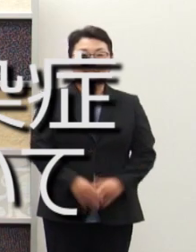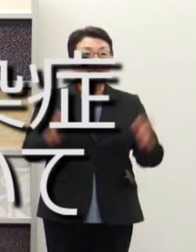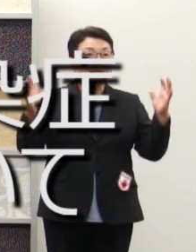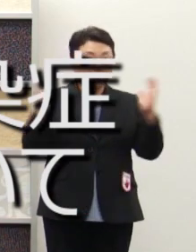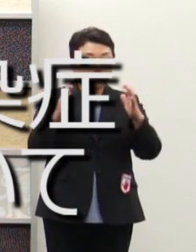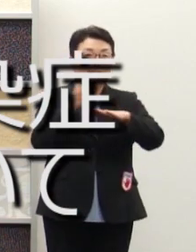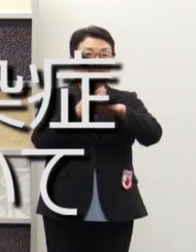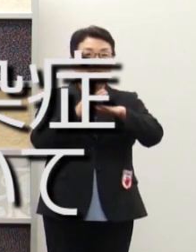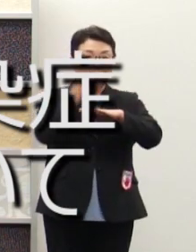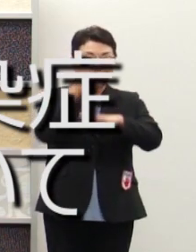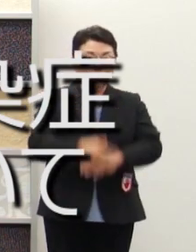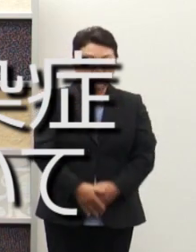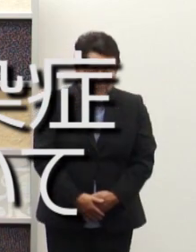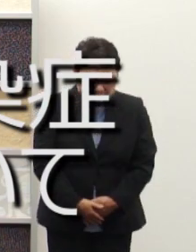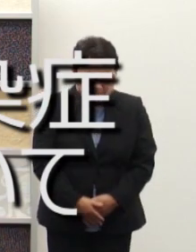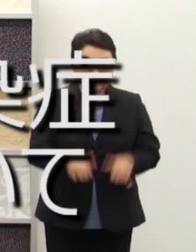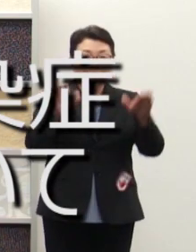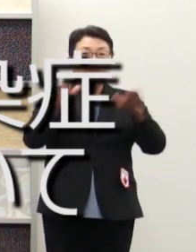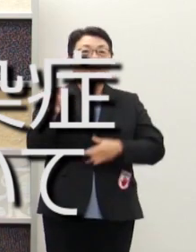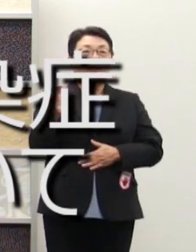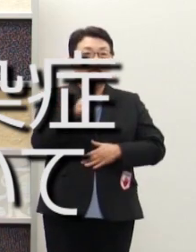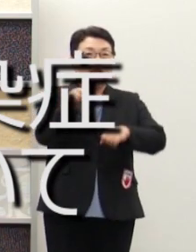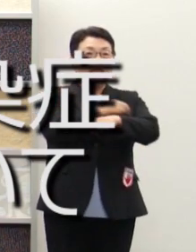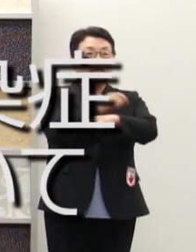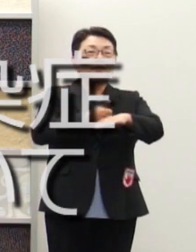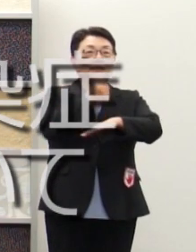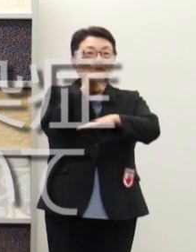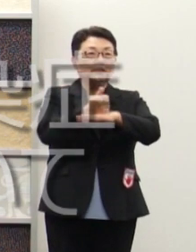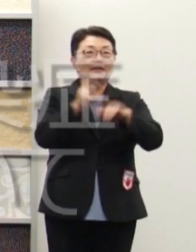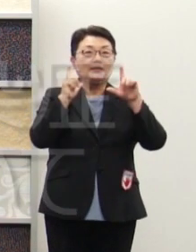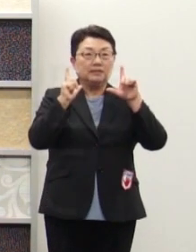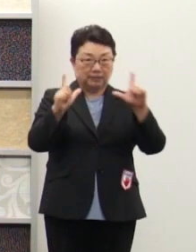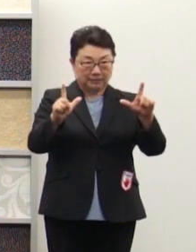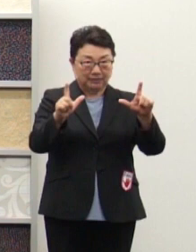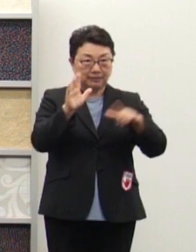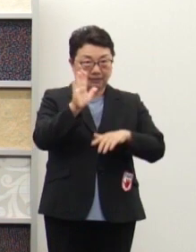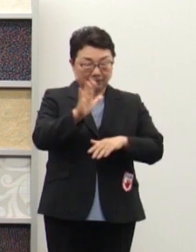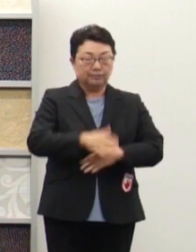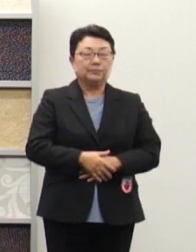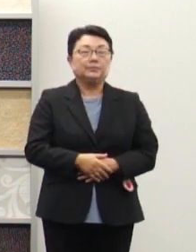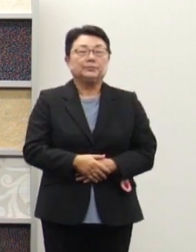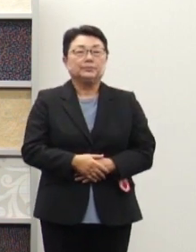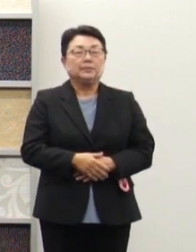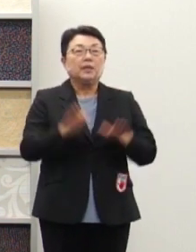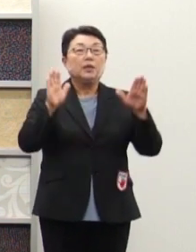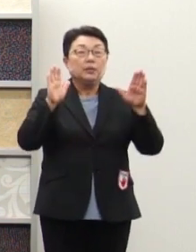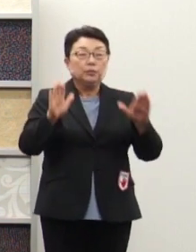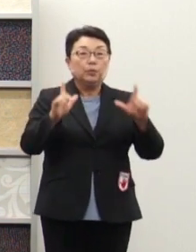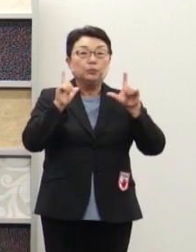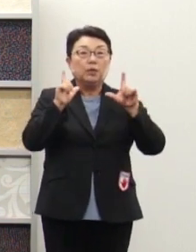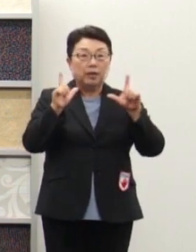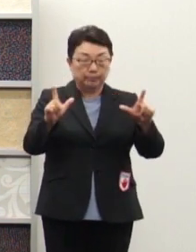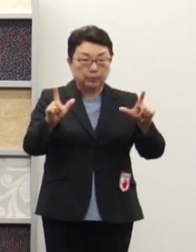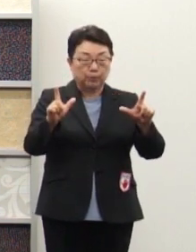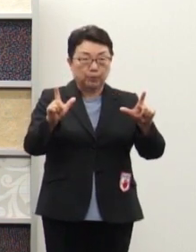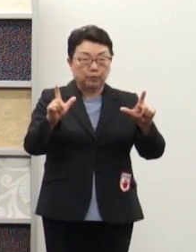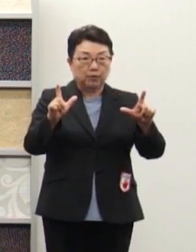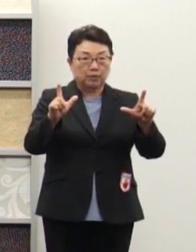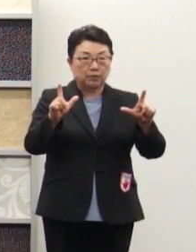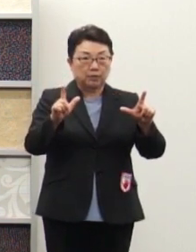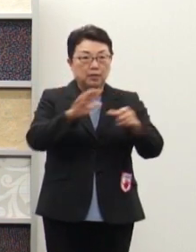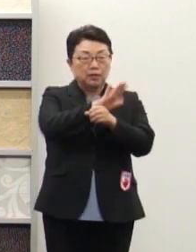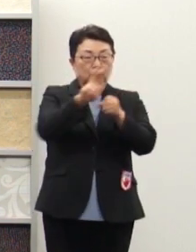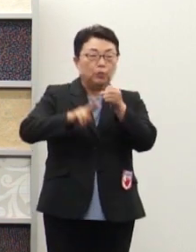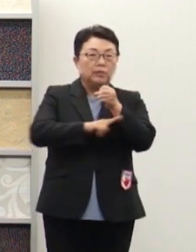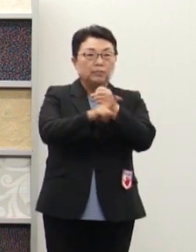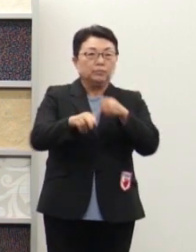お集まりいただきありがとうございます。ただいまから臨時の知事記者会見を行います。本日の発表事項は新型